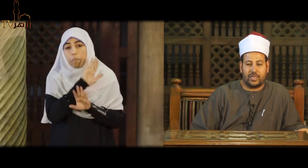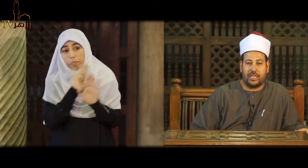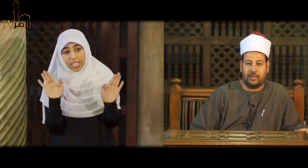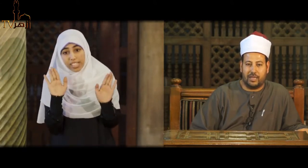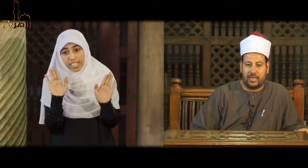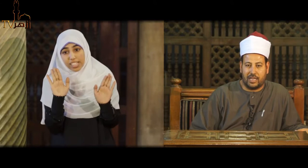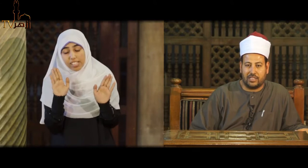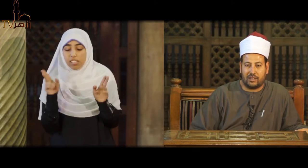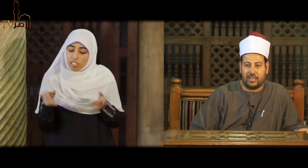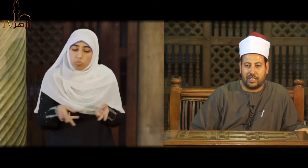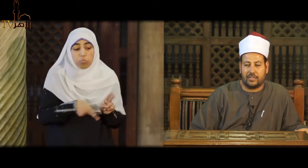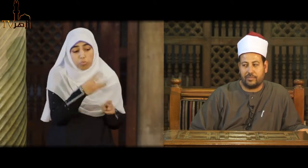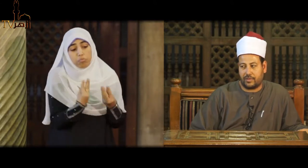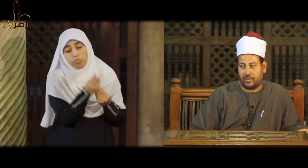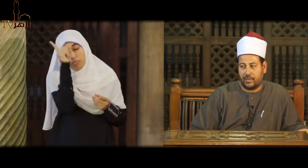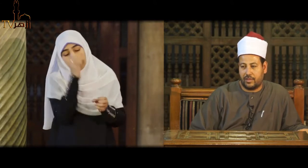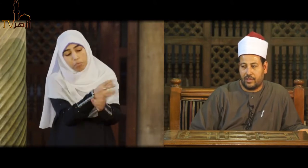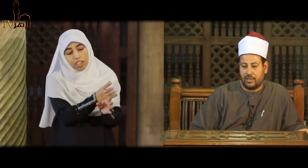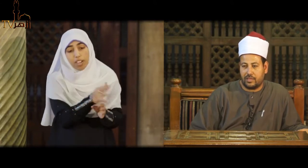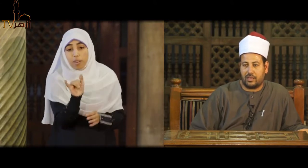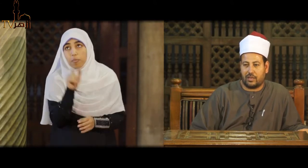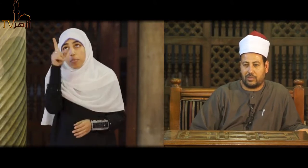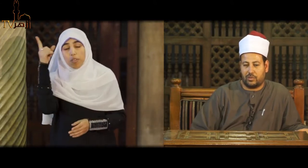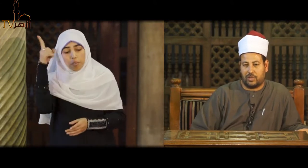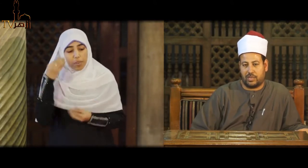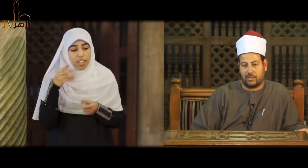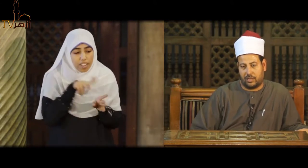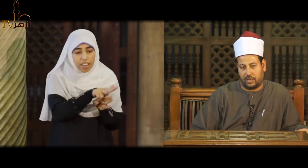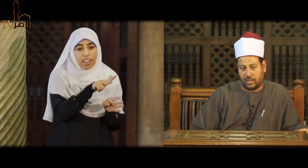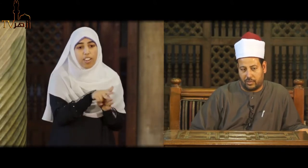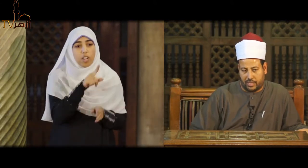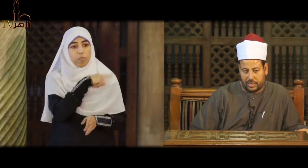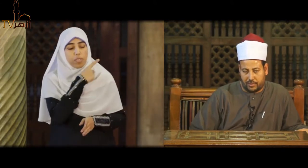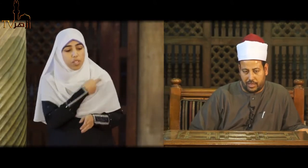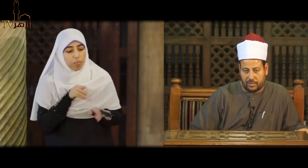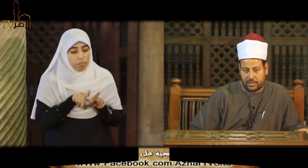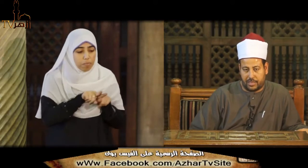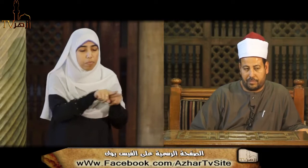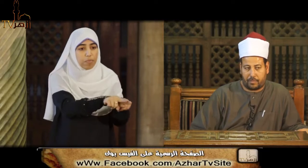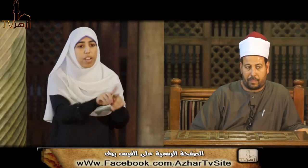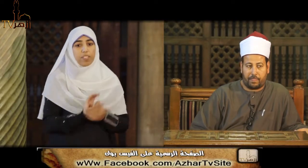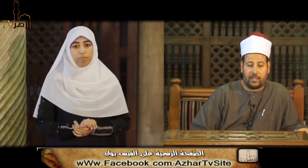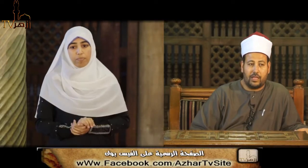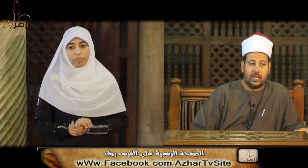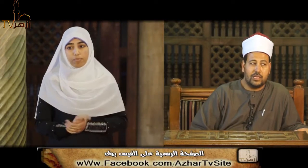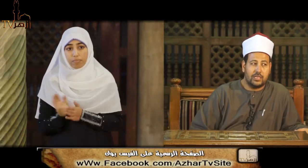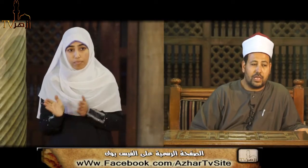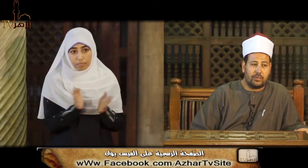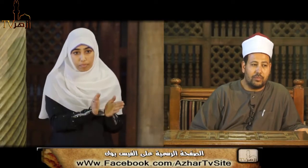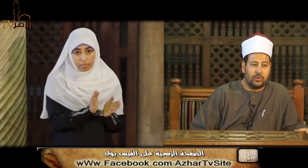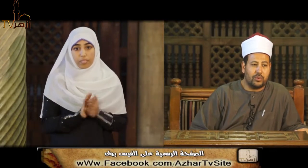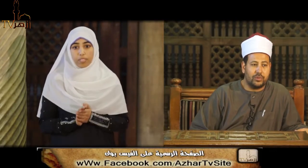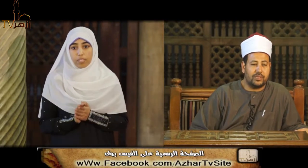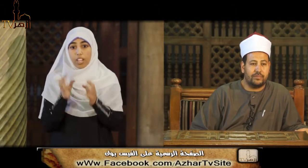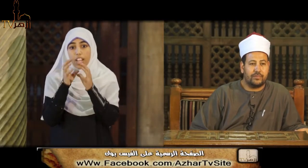فهجرته إلى ما هاجر إليه. صدق رسول الله صلى الله عليه وآله وسلم.